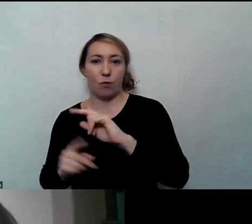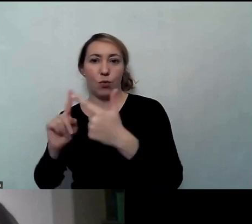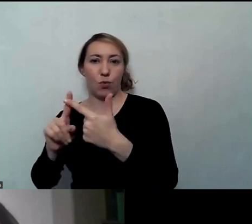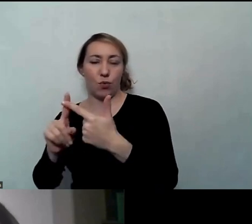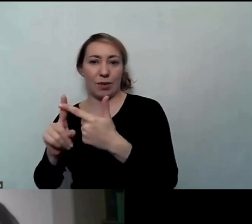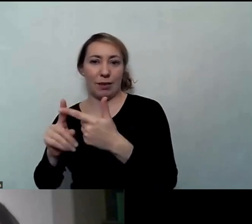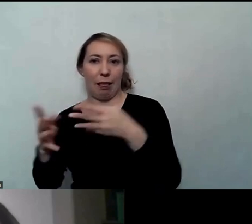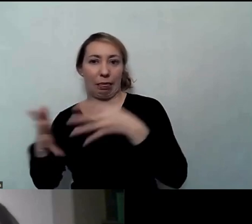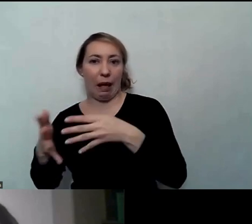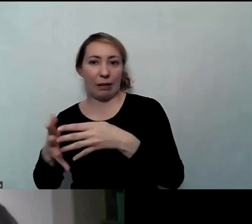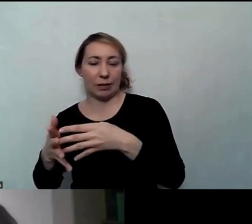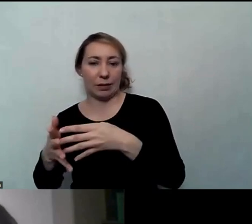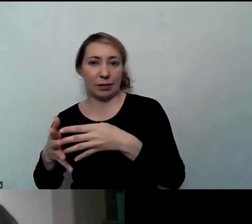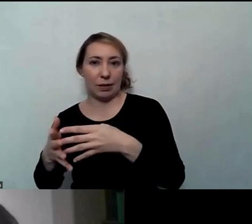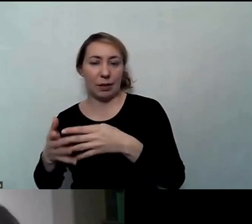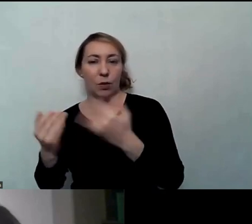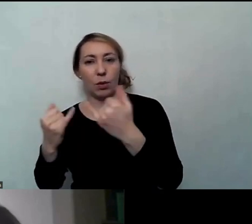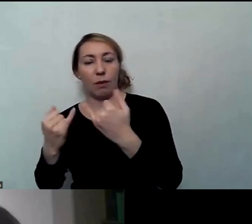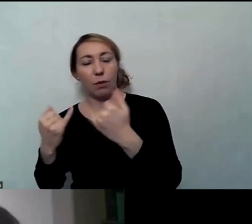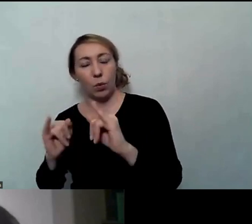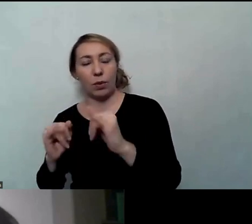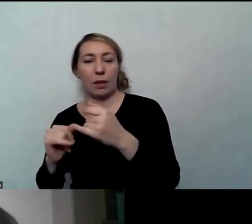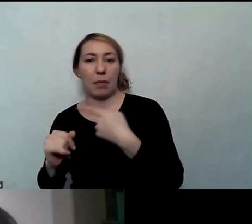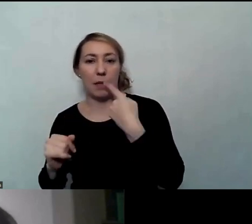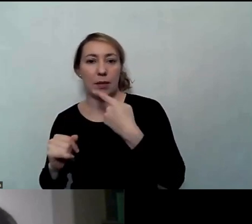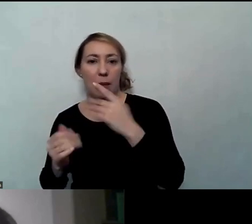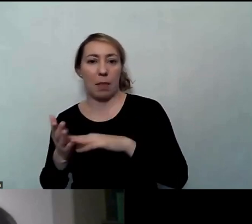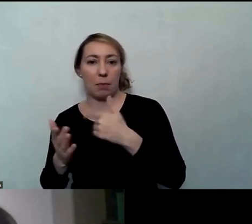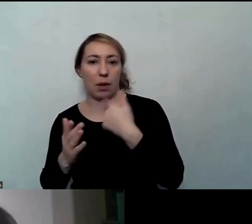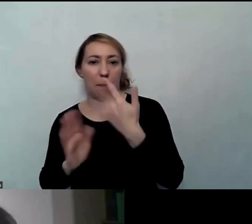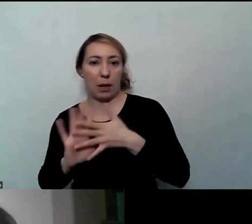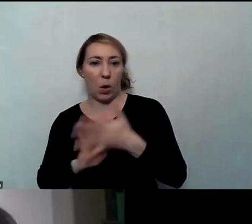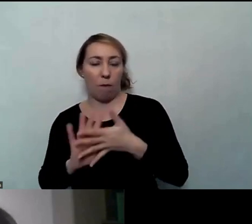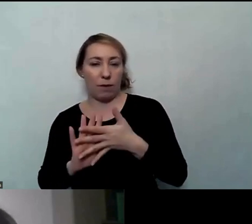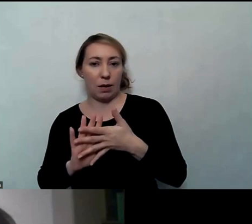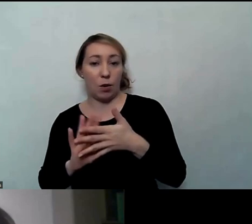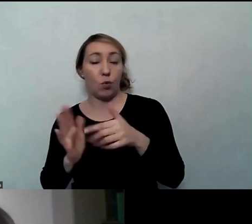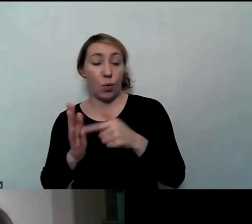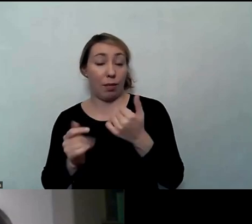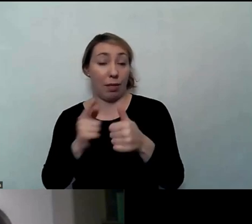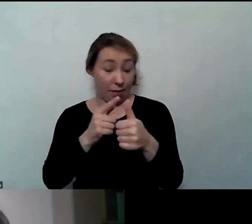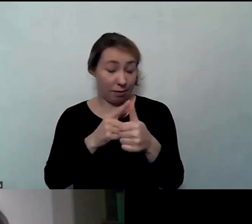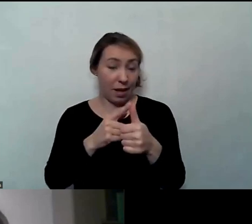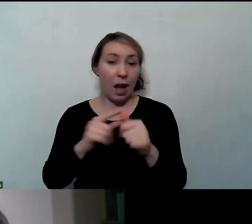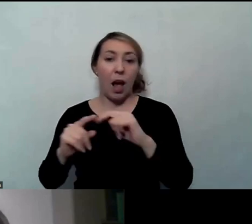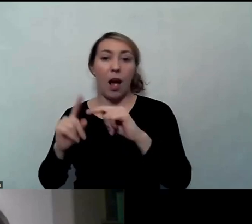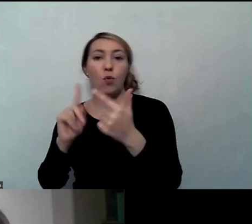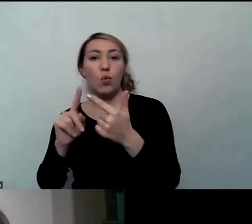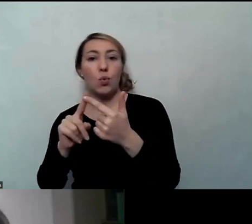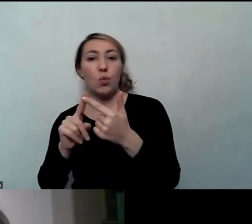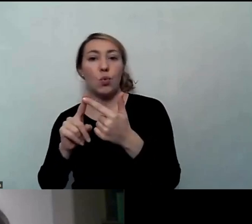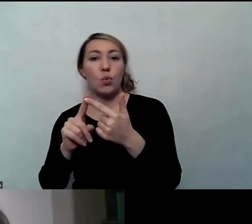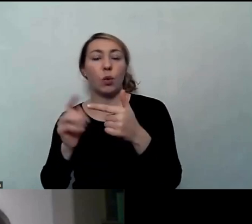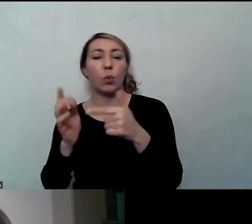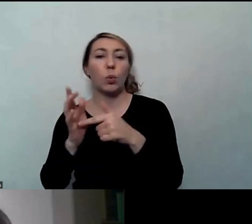innego, w innym języku, czyli na przykład w języku migowym. To była jedna rzecz, a druga to był właśnie ten